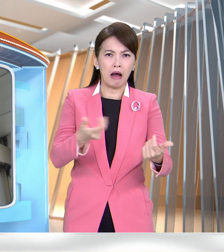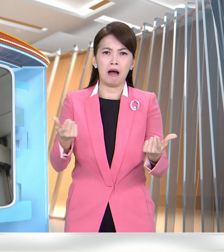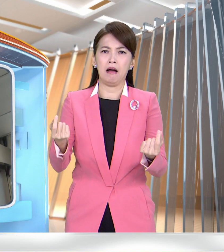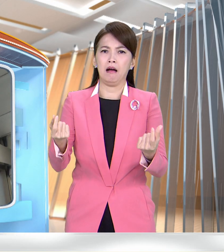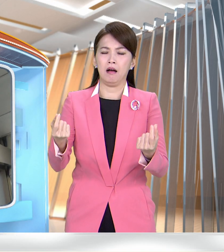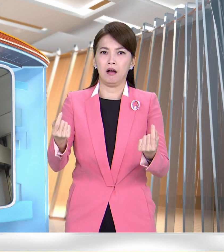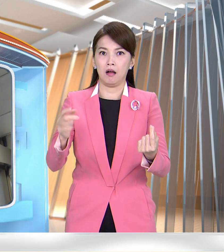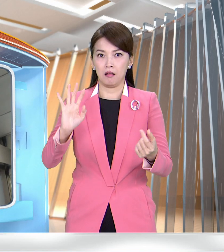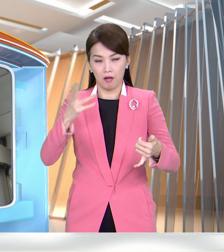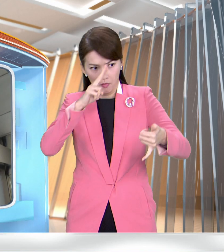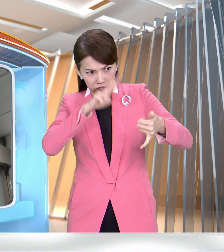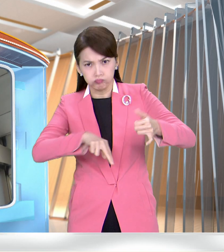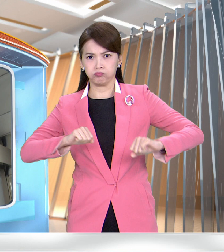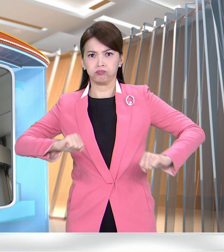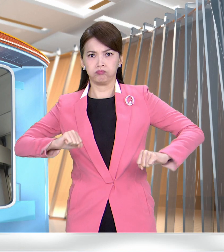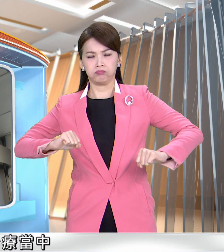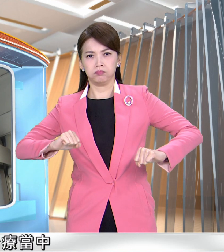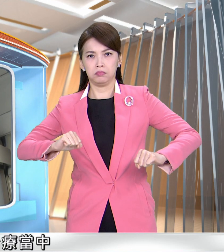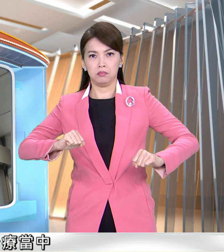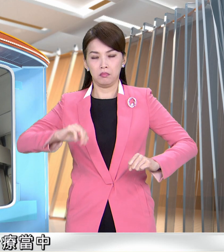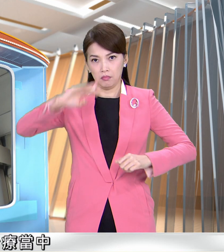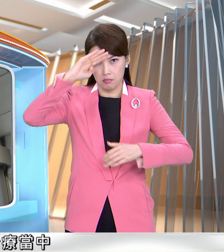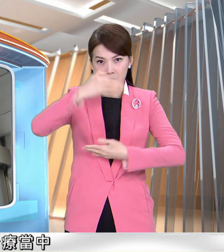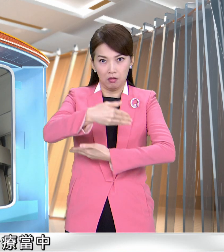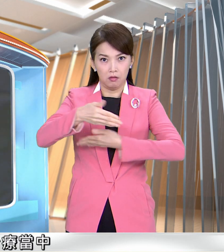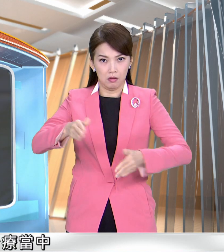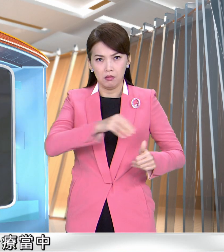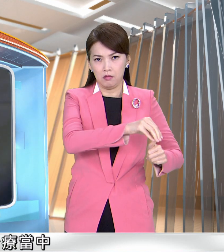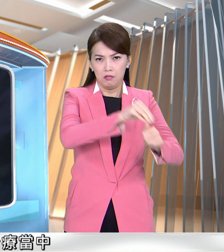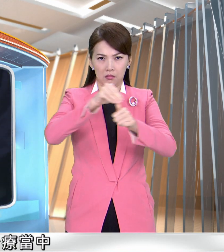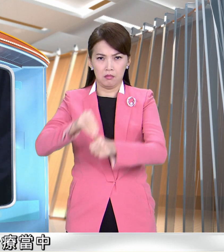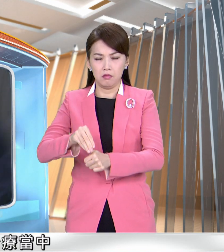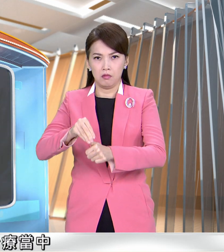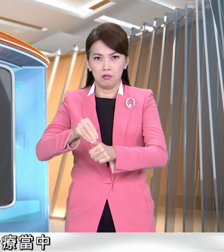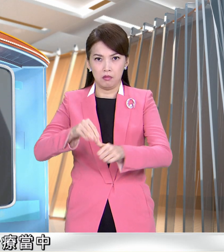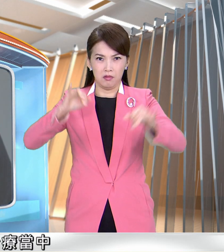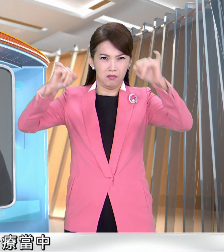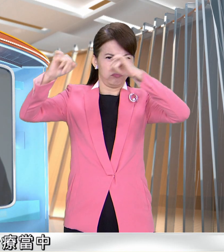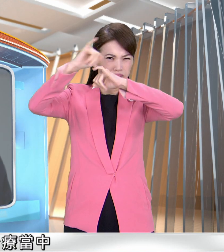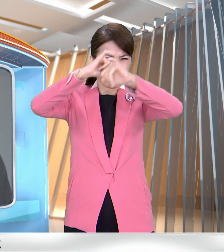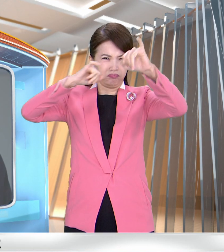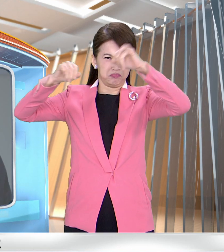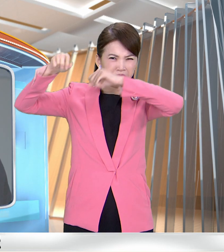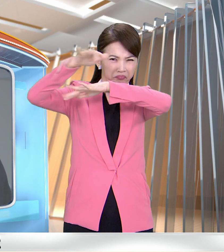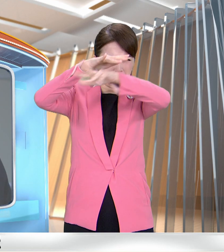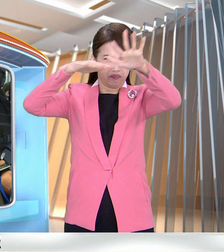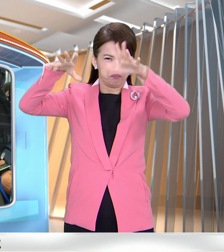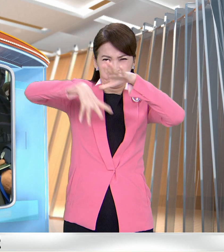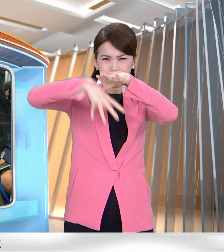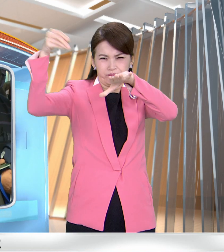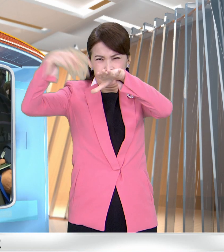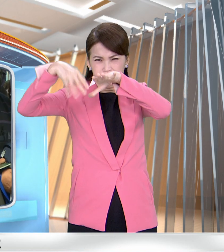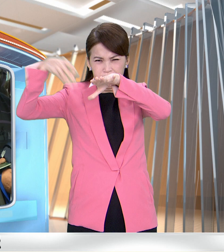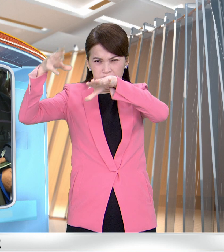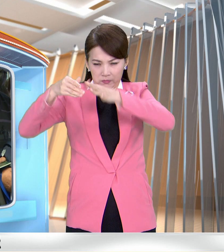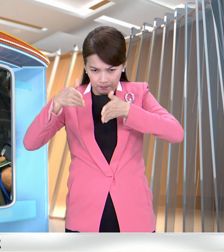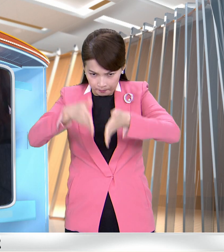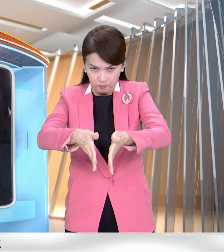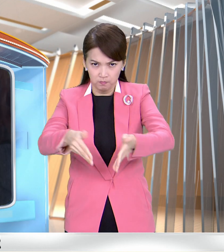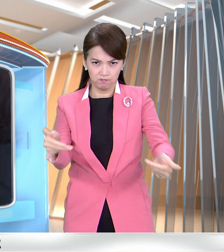是没有症状，在负压隔离病房治疗当中。指挥官陈时中就